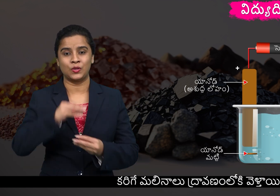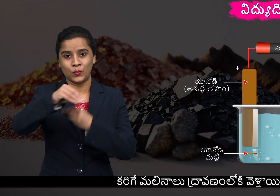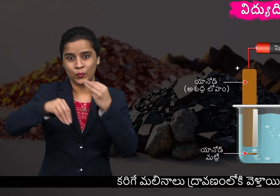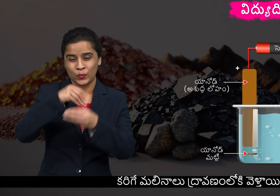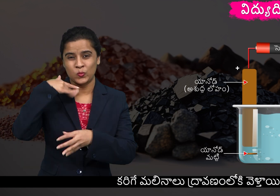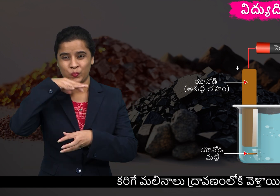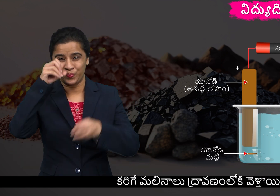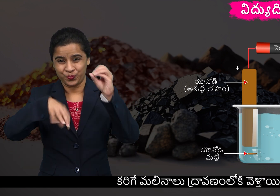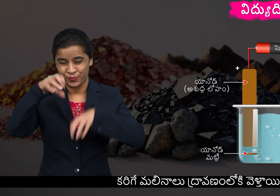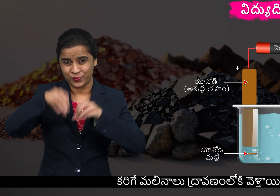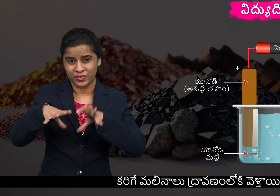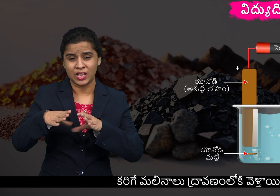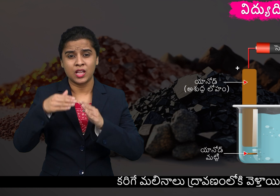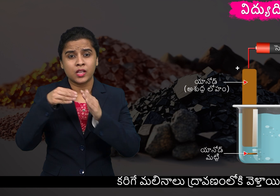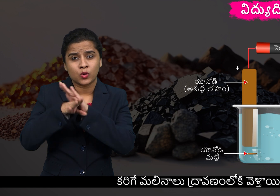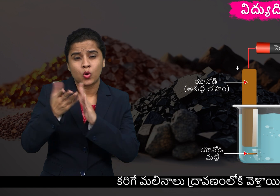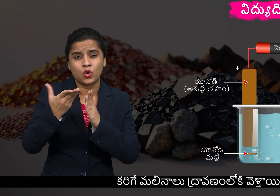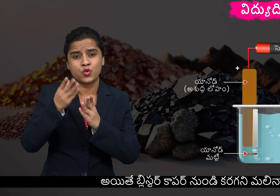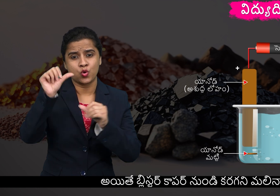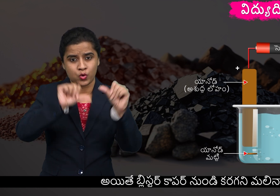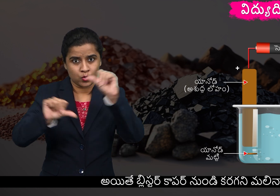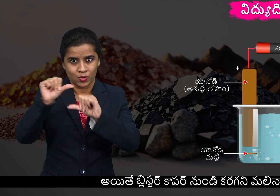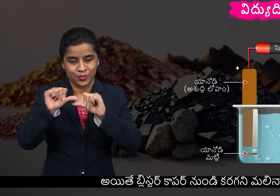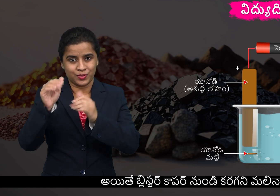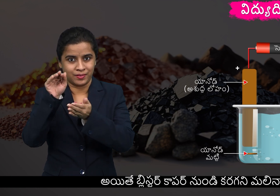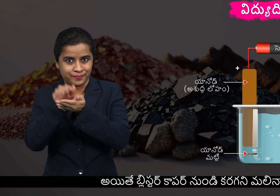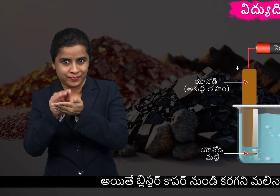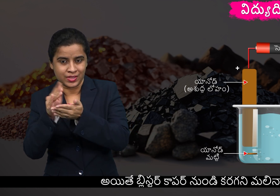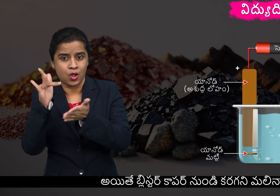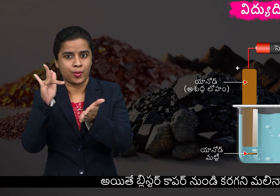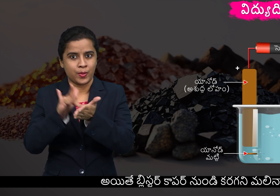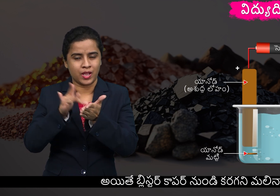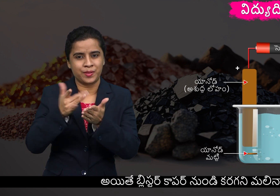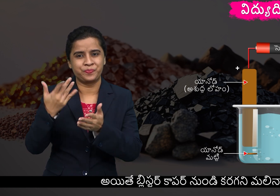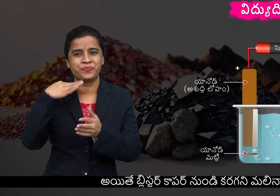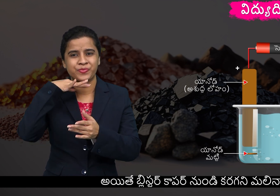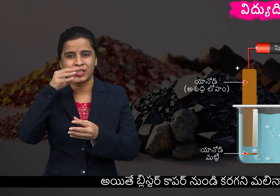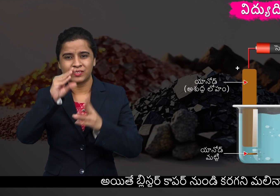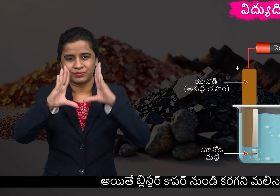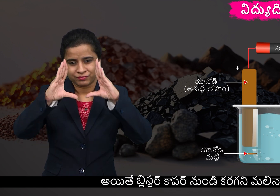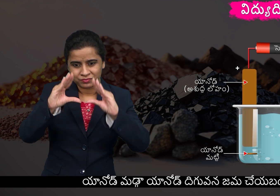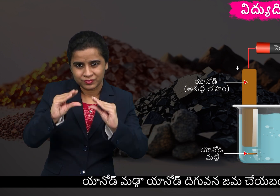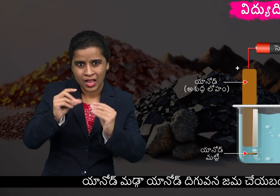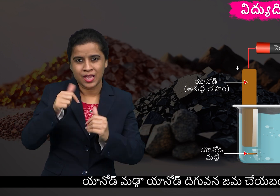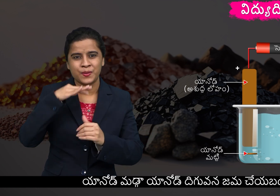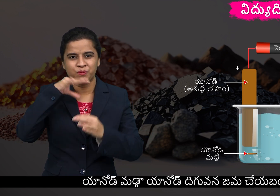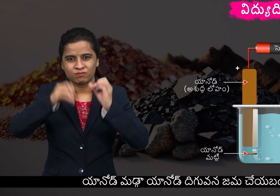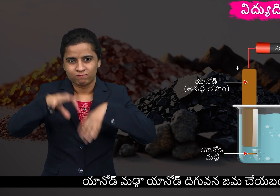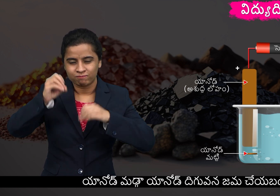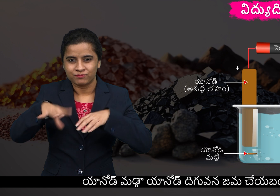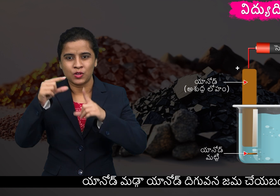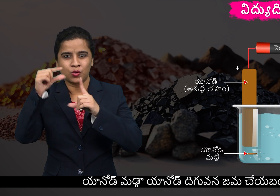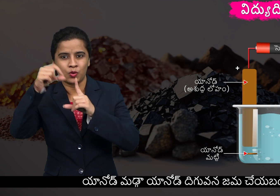కరిగే మలినాలు ద్రావణంలోకి వెళ్తాయి. అయితే బ్లిస్టర్ కాపర్ నుండి కరగని మలినాలు యానోడ్